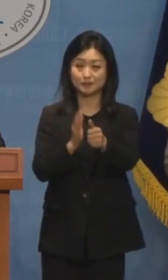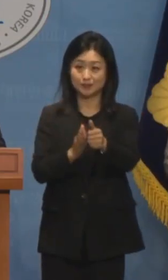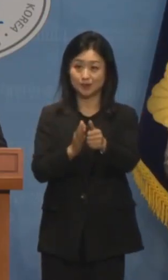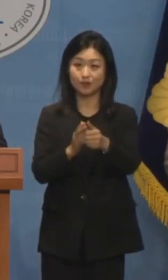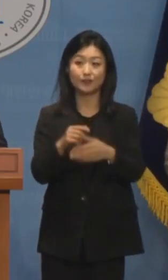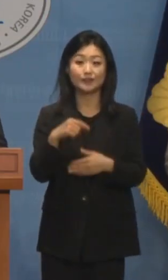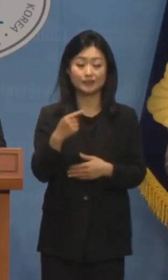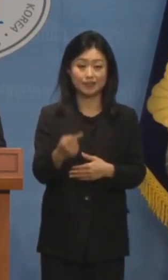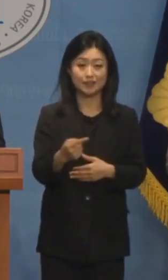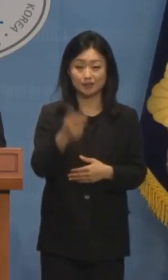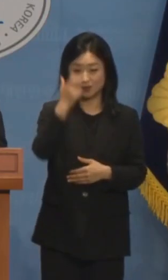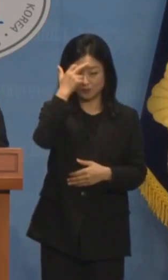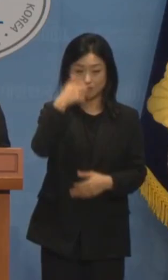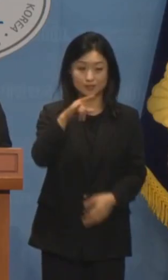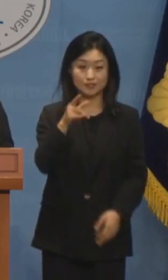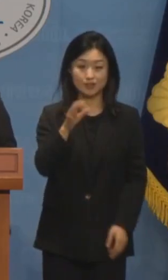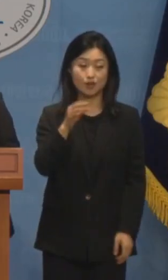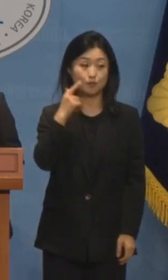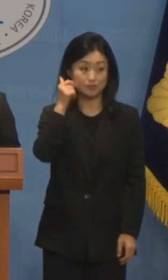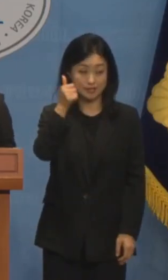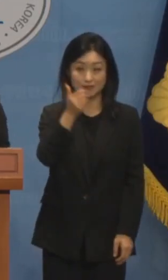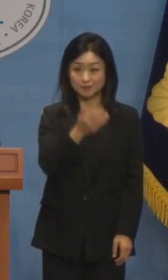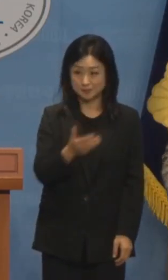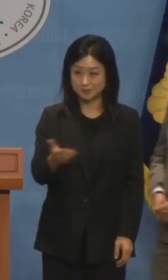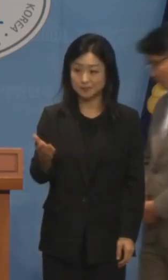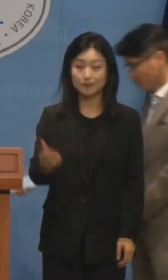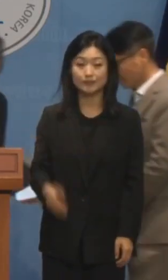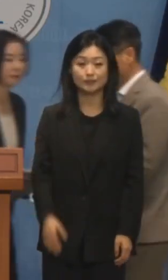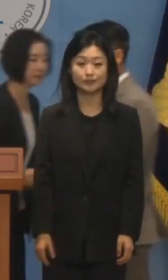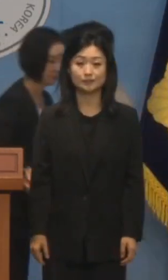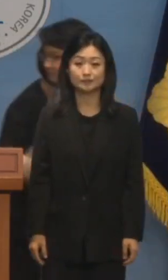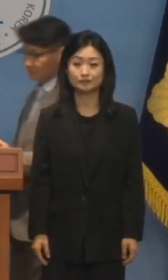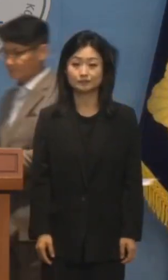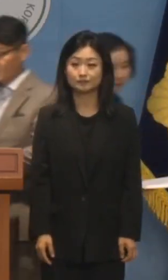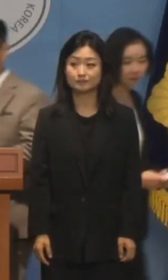다음은 바로 최재형 목사님 발언 듣도록 하겠습니다.